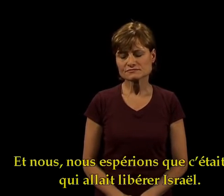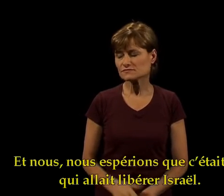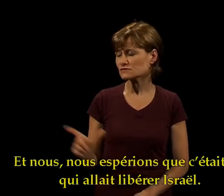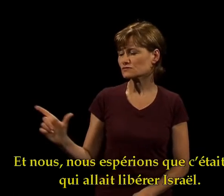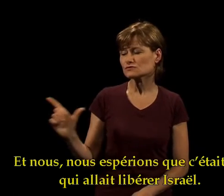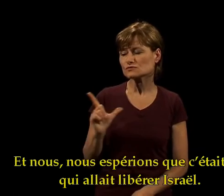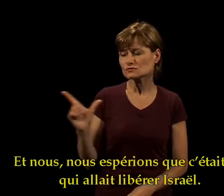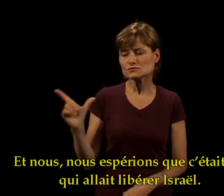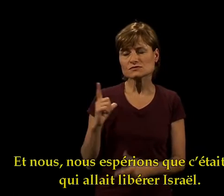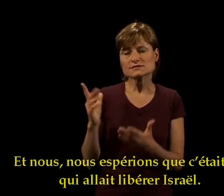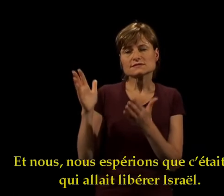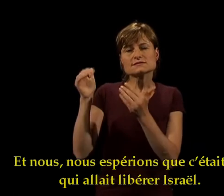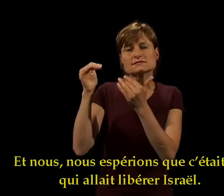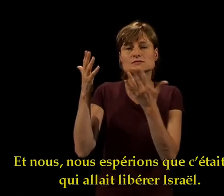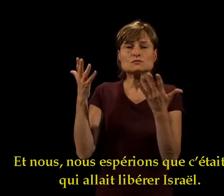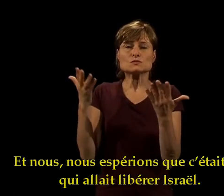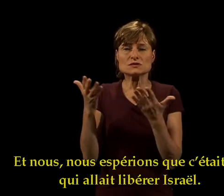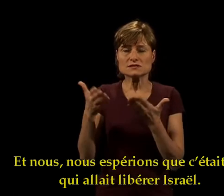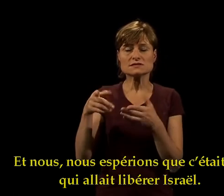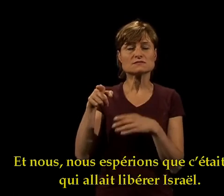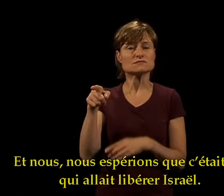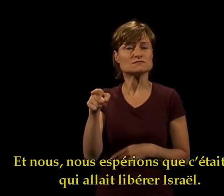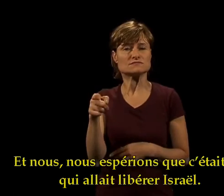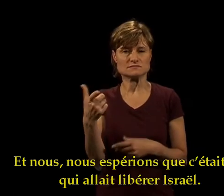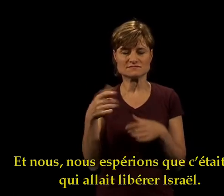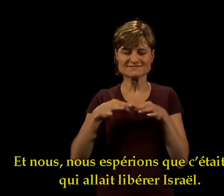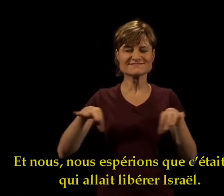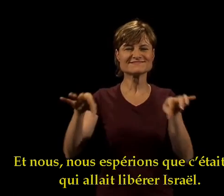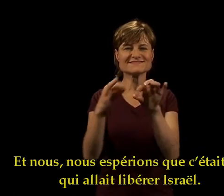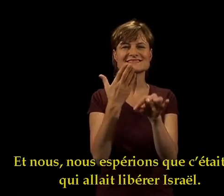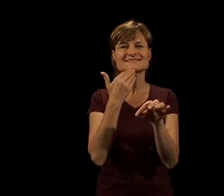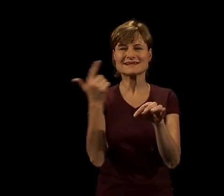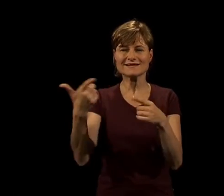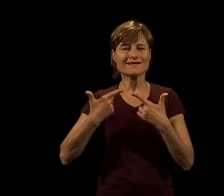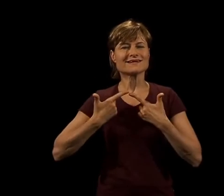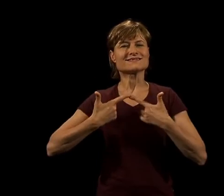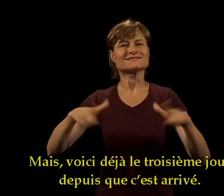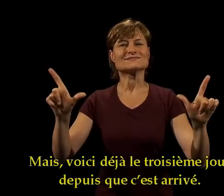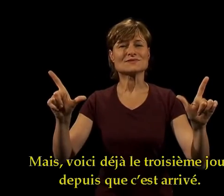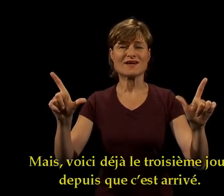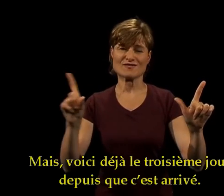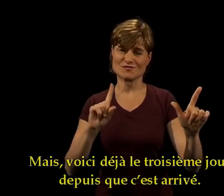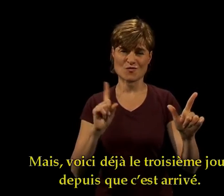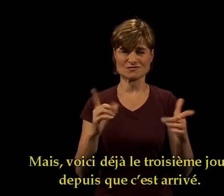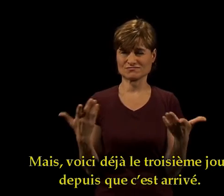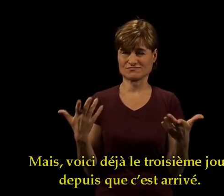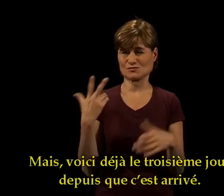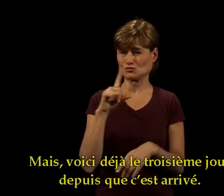Et nous espérions que c'était lui qui allait libérer Israël. Mais voici déjà le